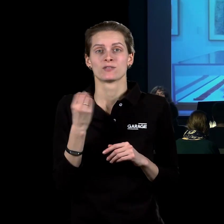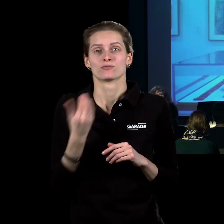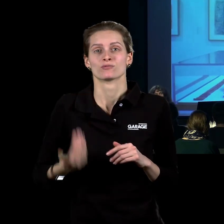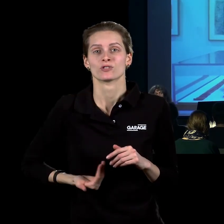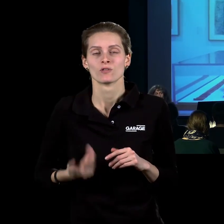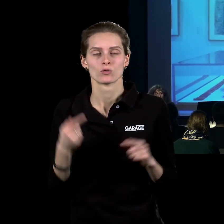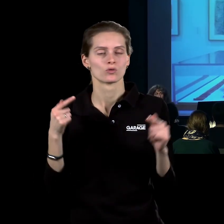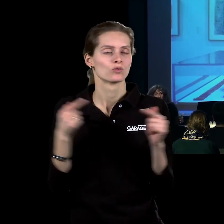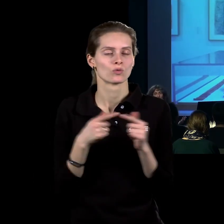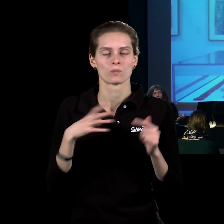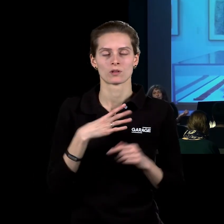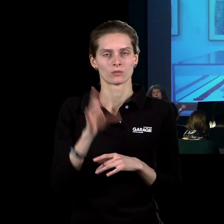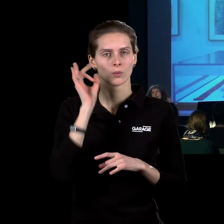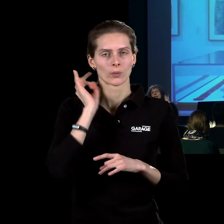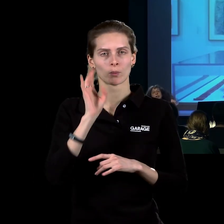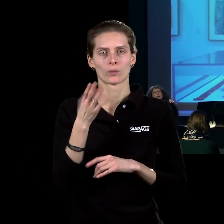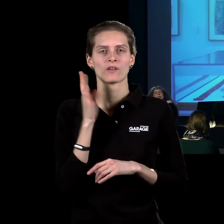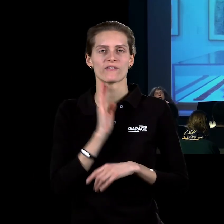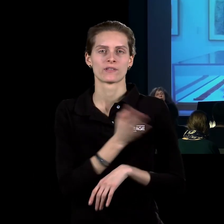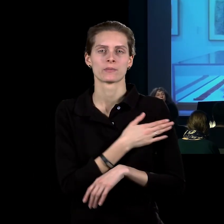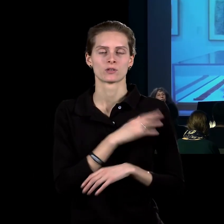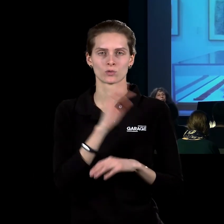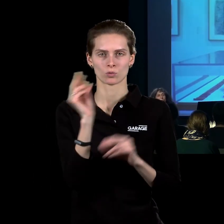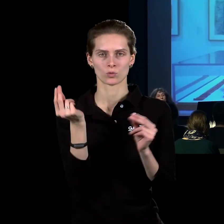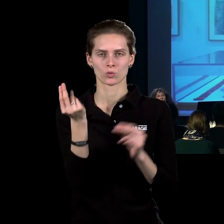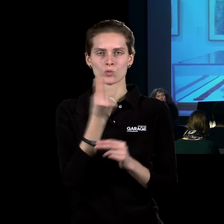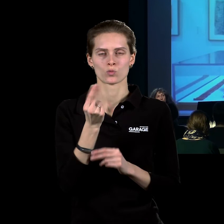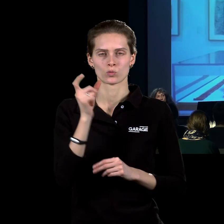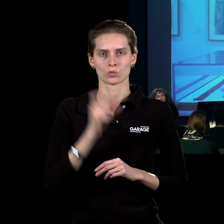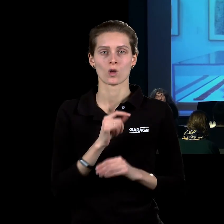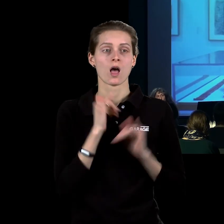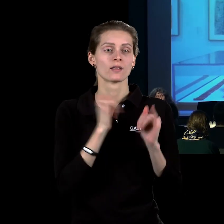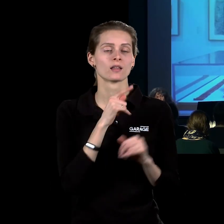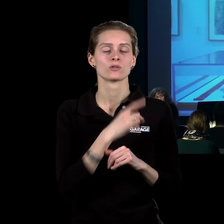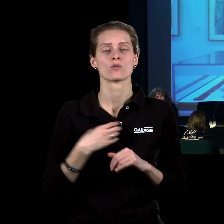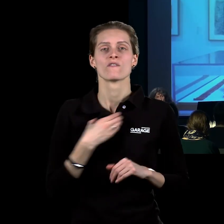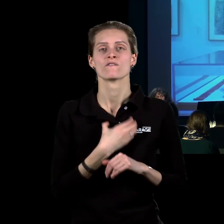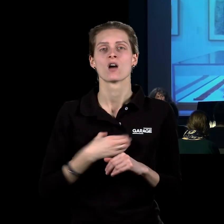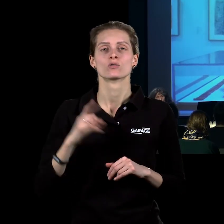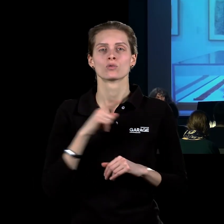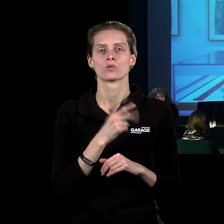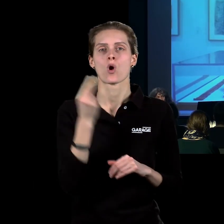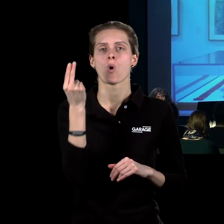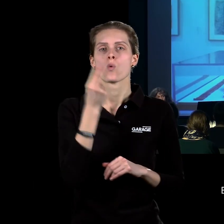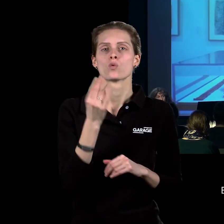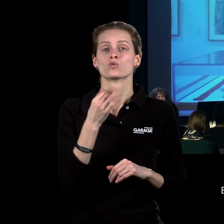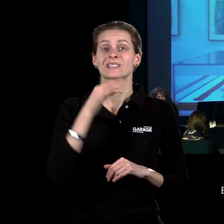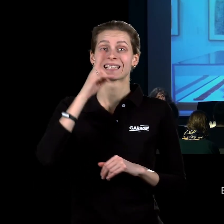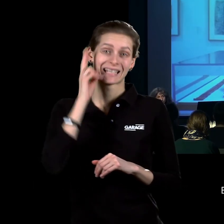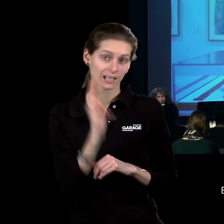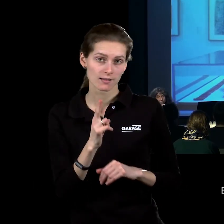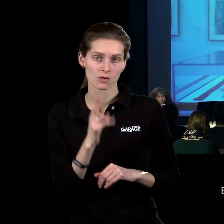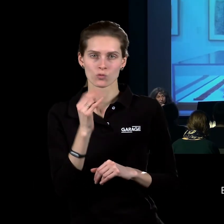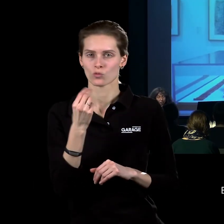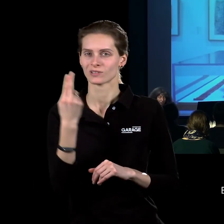художницей, она бы участвовала в этом контексте. Для нее самой, в общем, было важно, что она художник, а что она не художница, для нее было